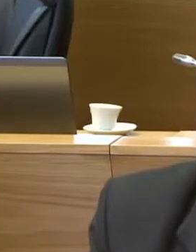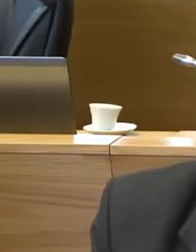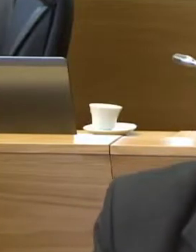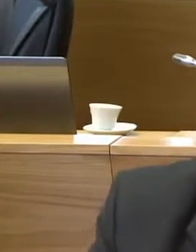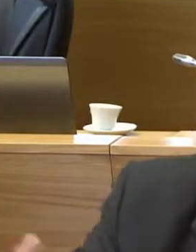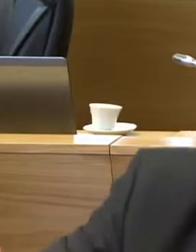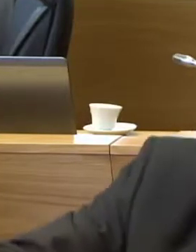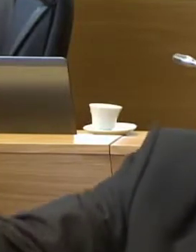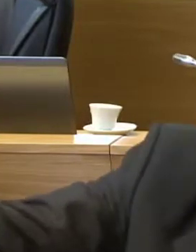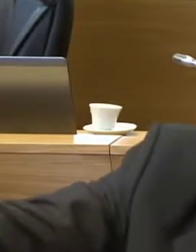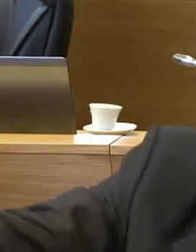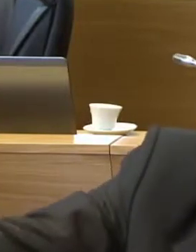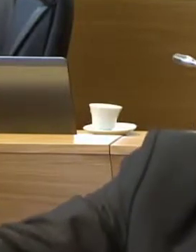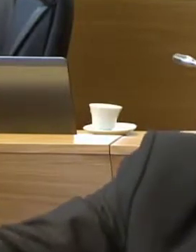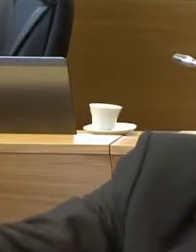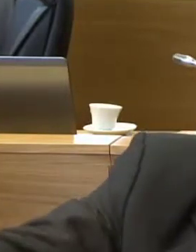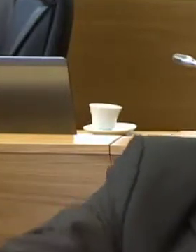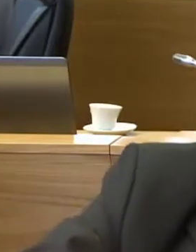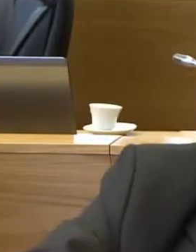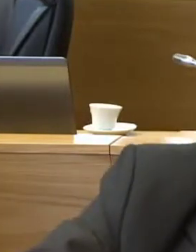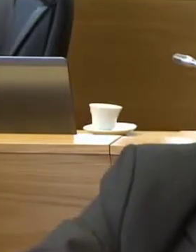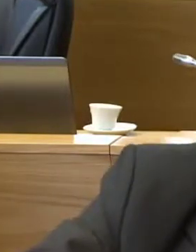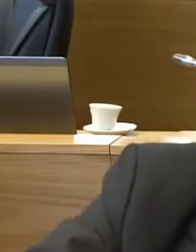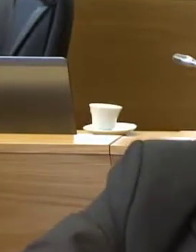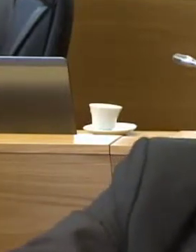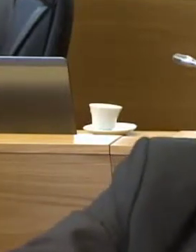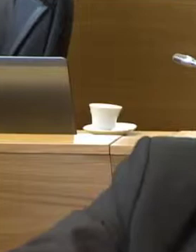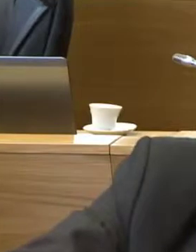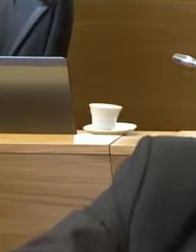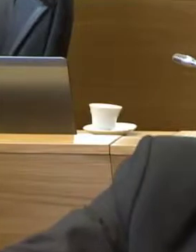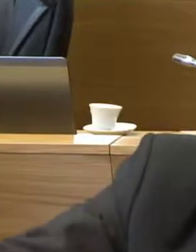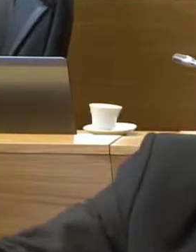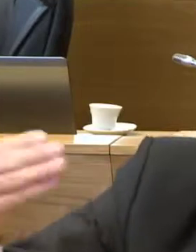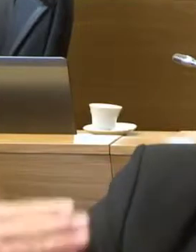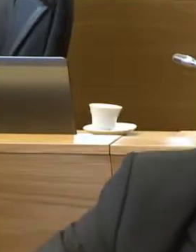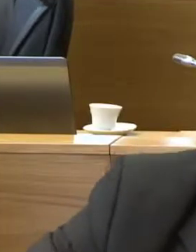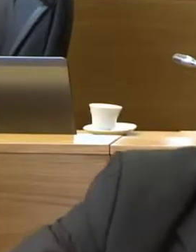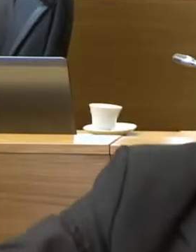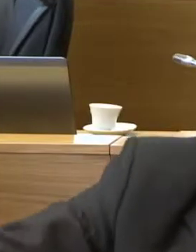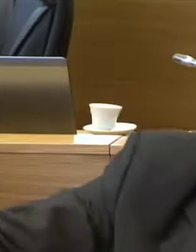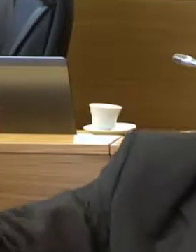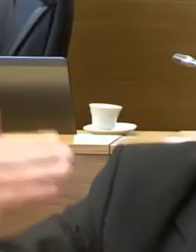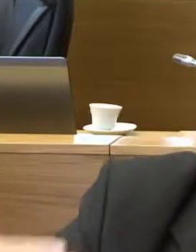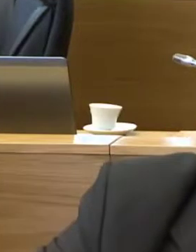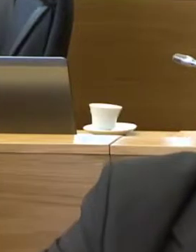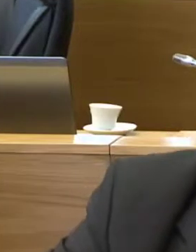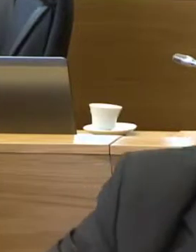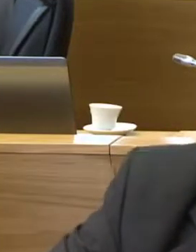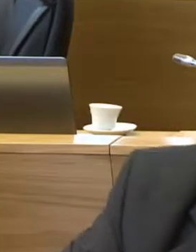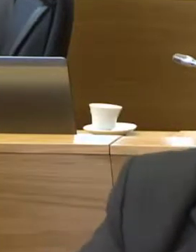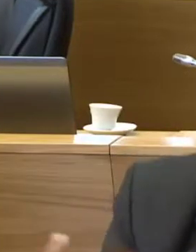têm competência para analisar isso de imediato, se os ônibus são velhos,